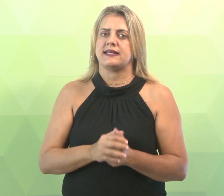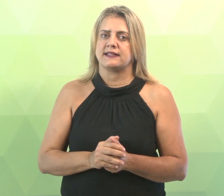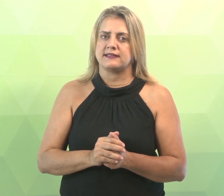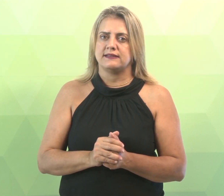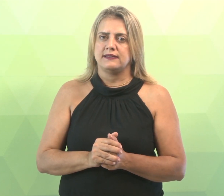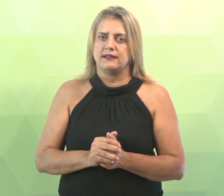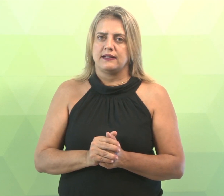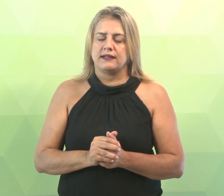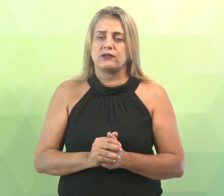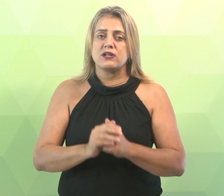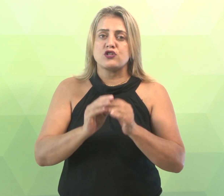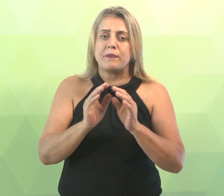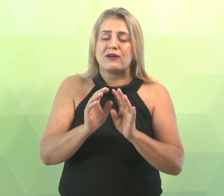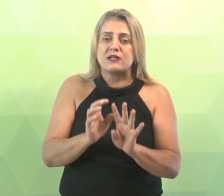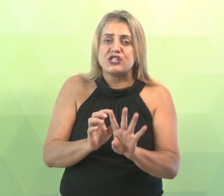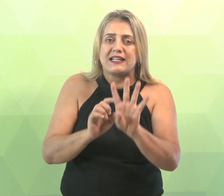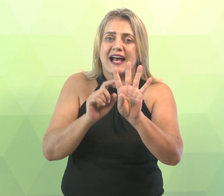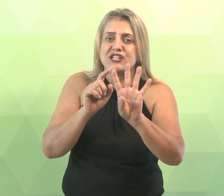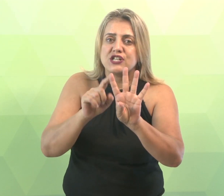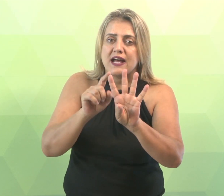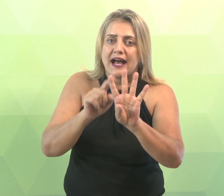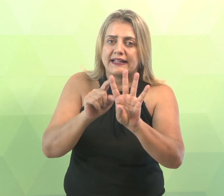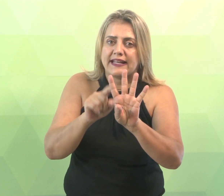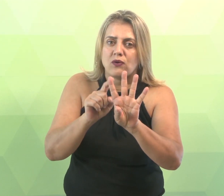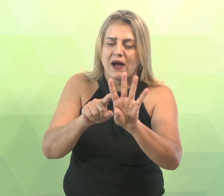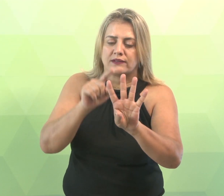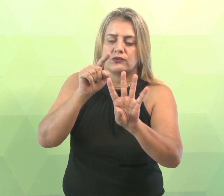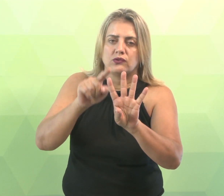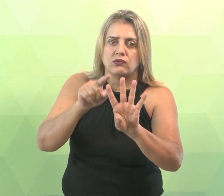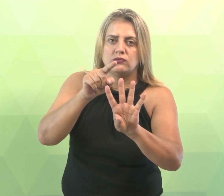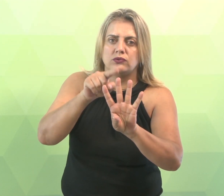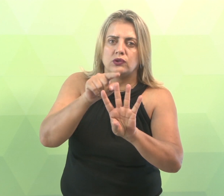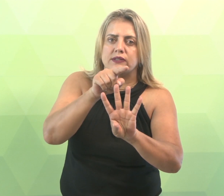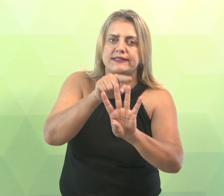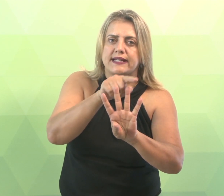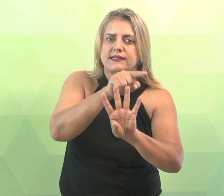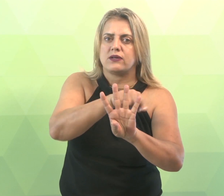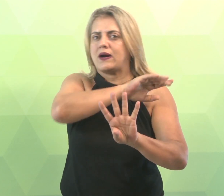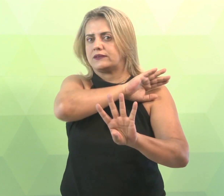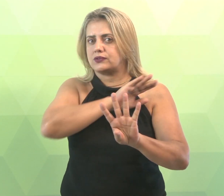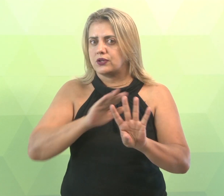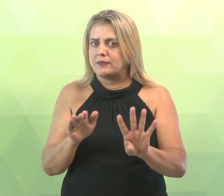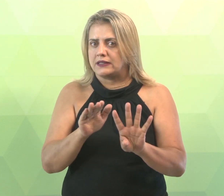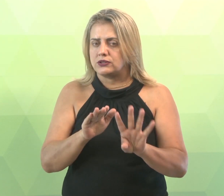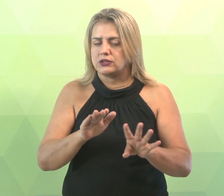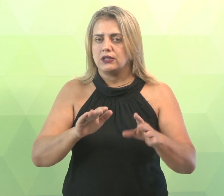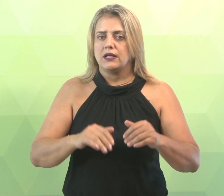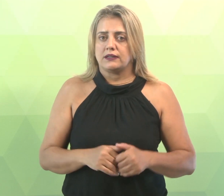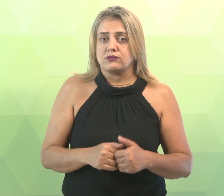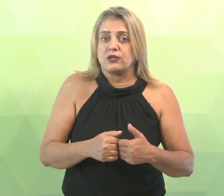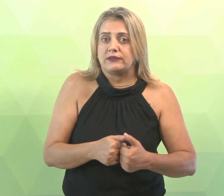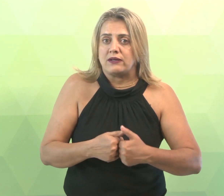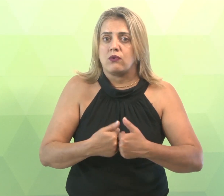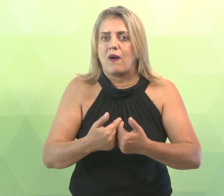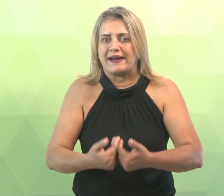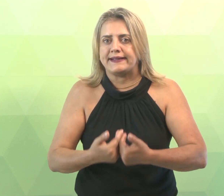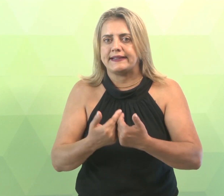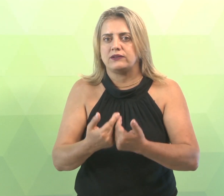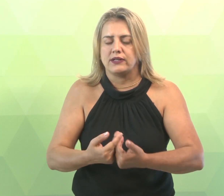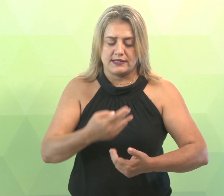dezenas. Então, é só para quantidade até 4. 1, 2, 3 e 4, somente. Então, se eu tenho 42